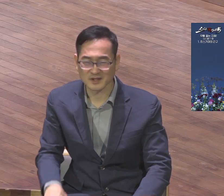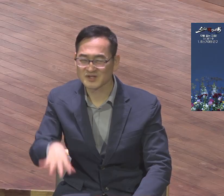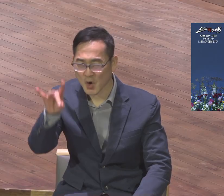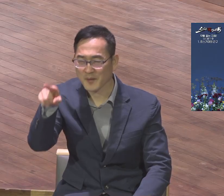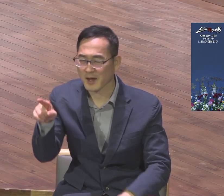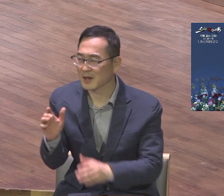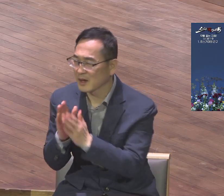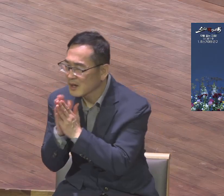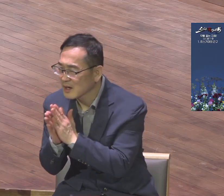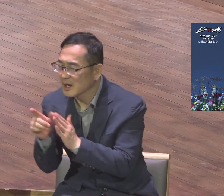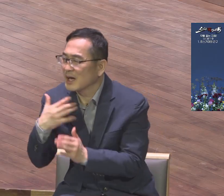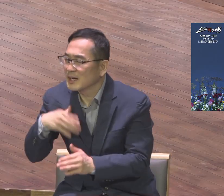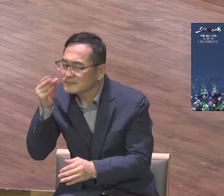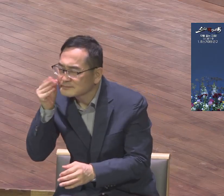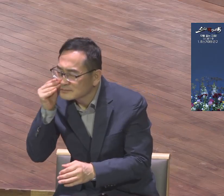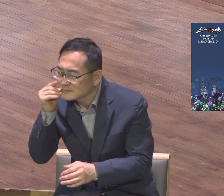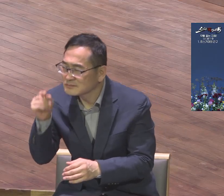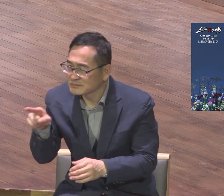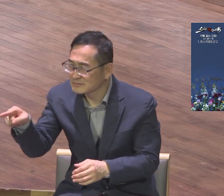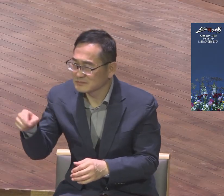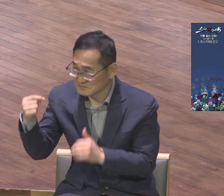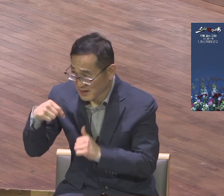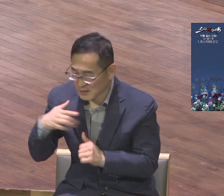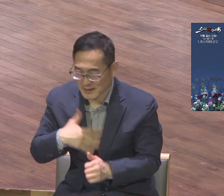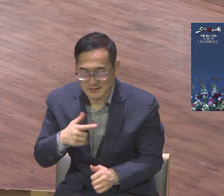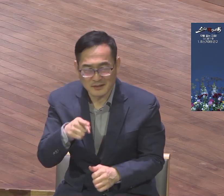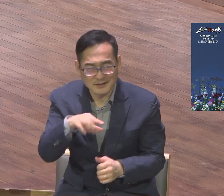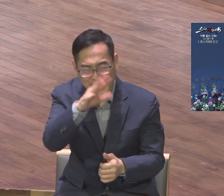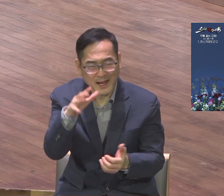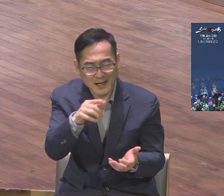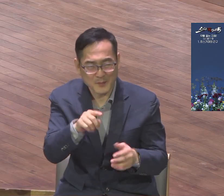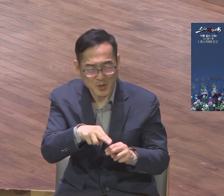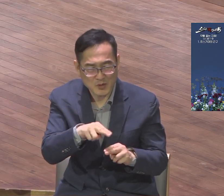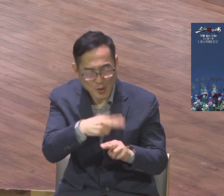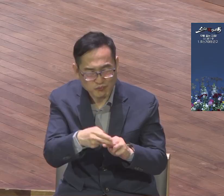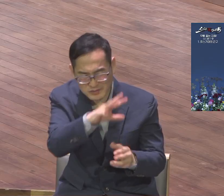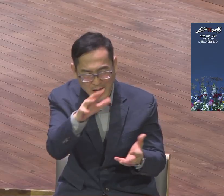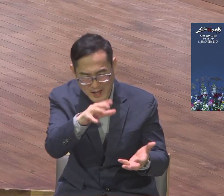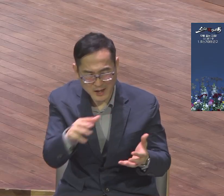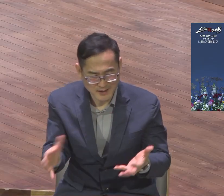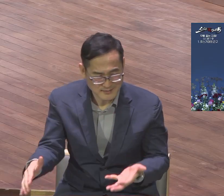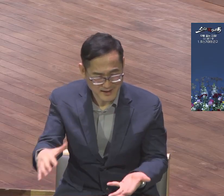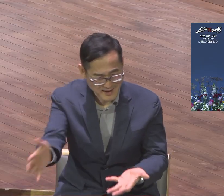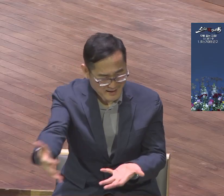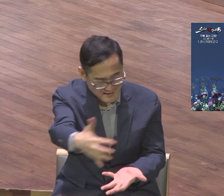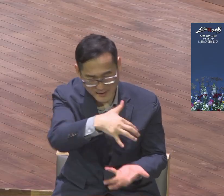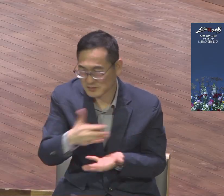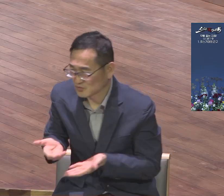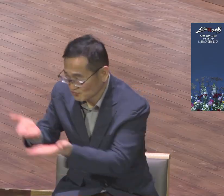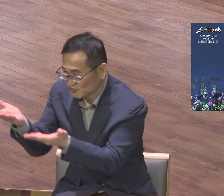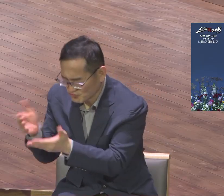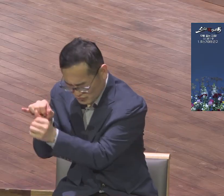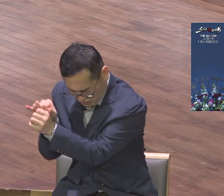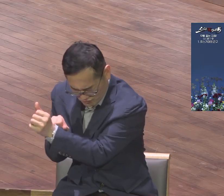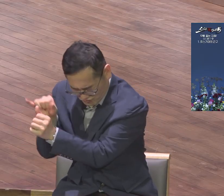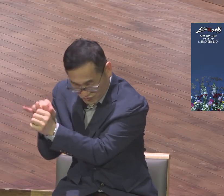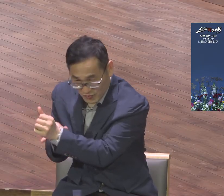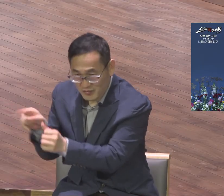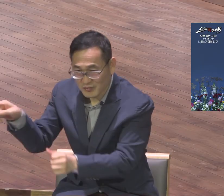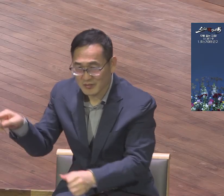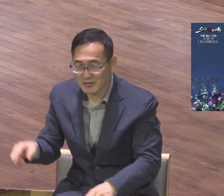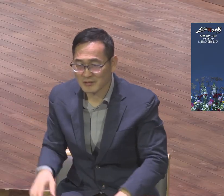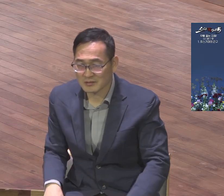것들은 심지어 성전에 있는 막 그 건물 잎이나 그거 다 뜯어 가지고 주고. 그래도 이 산헤립이 뭐 끄떡도 안 한단